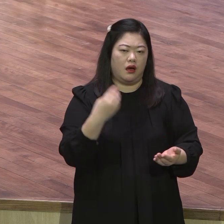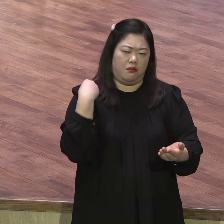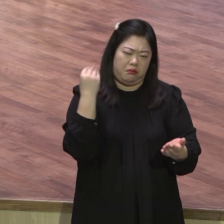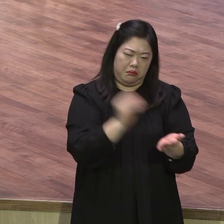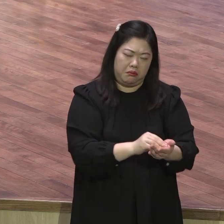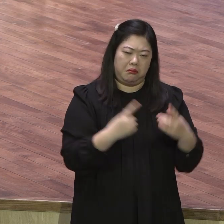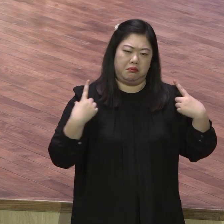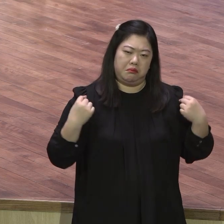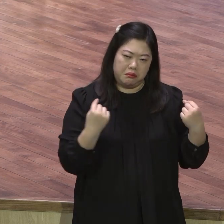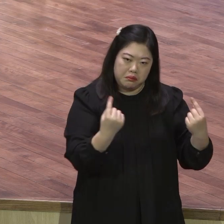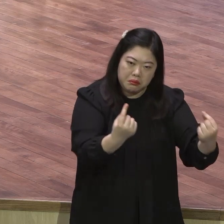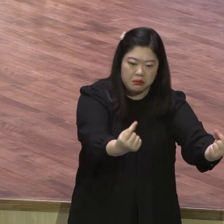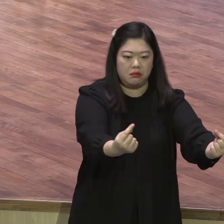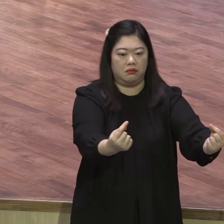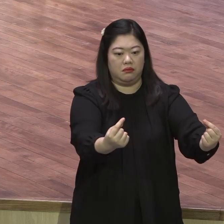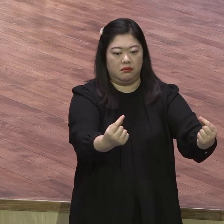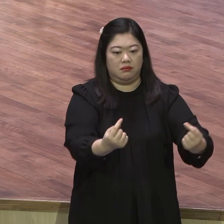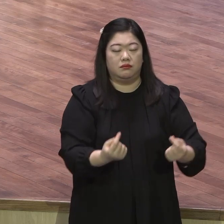있을 것이오.